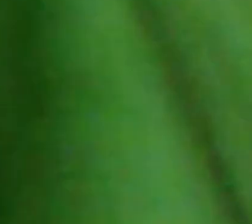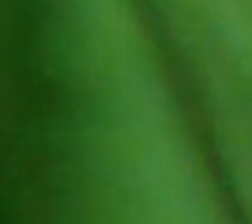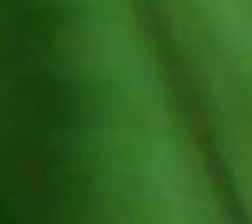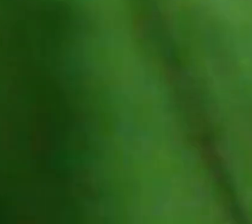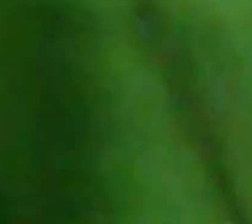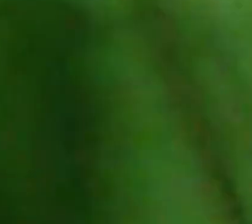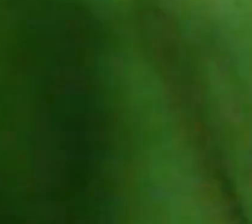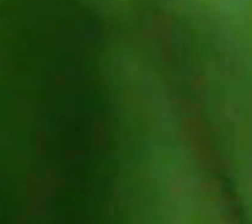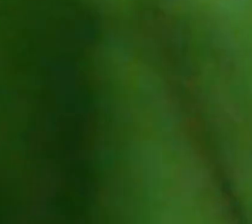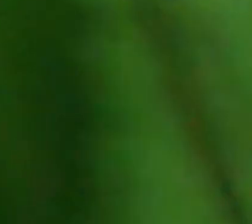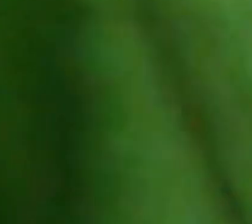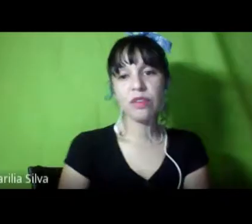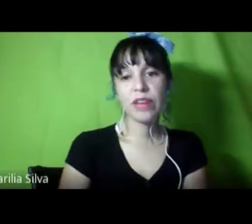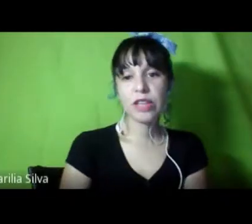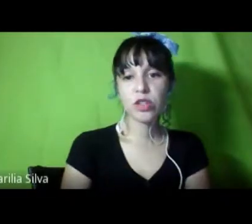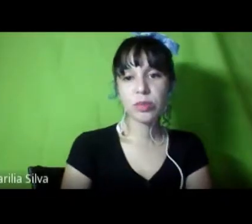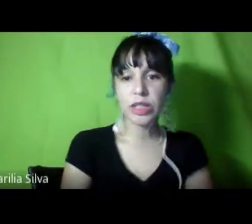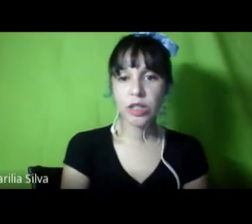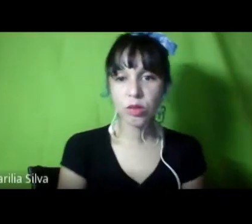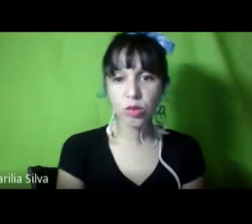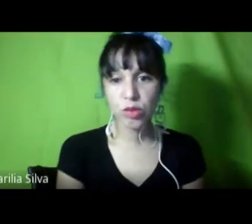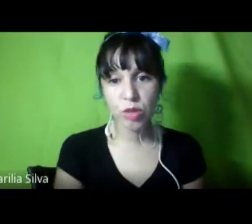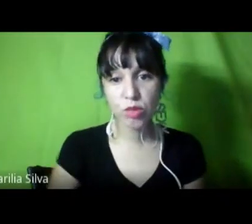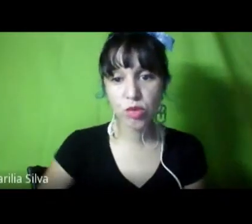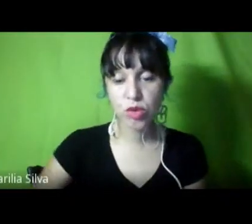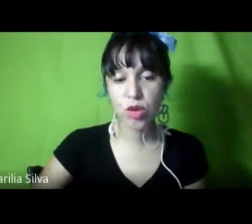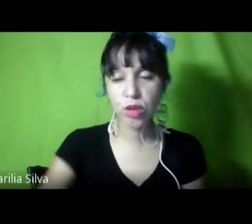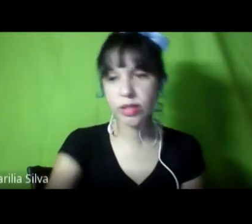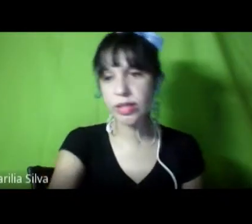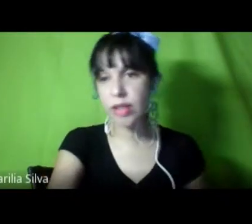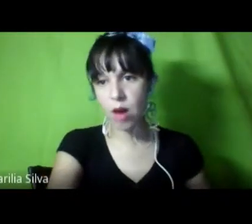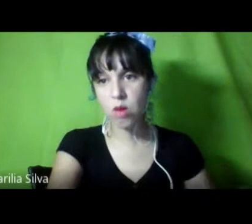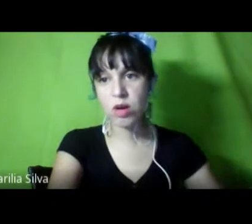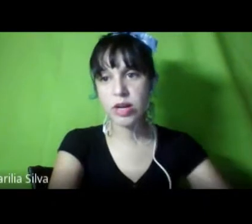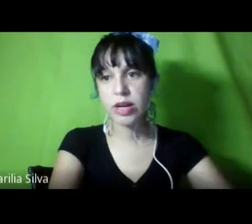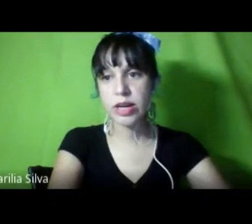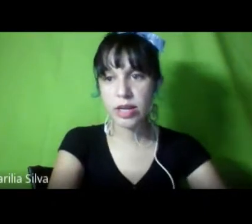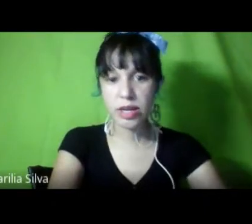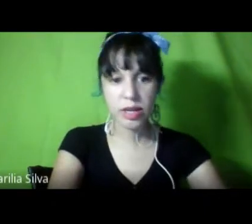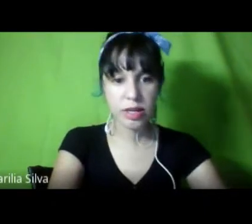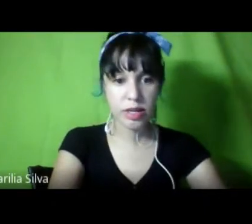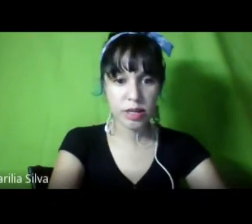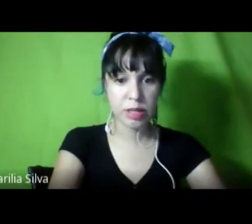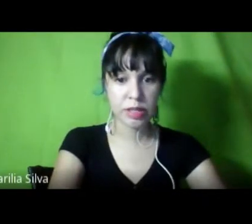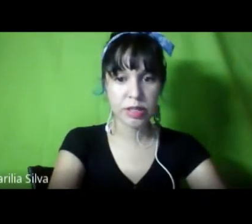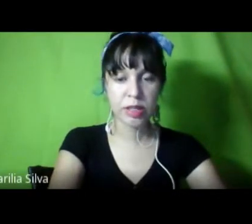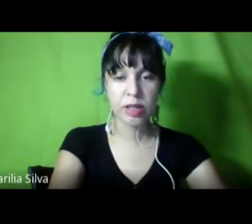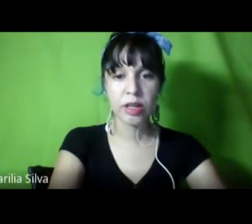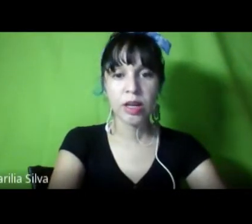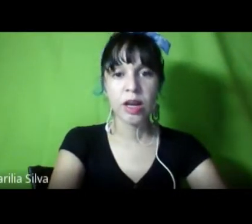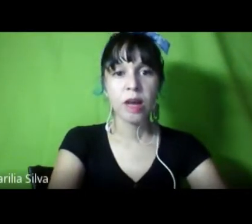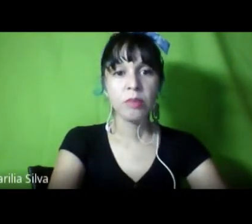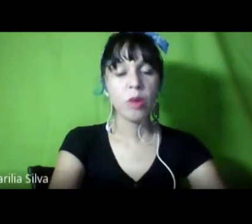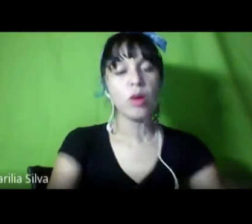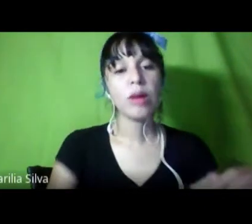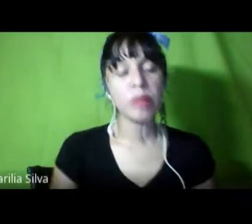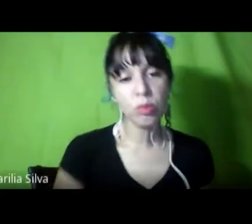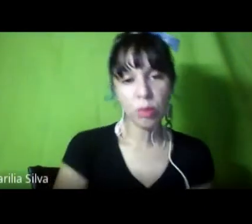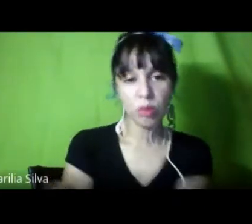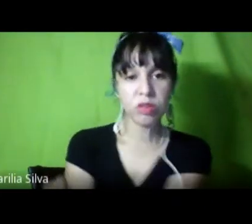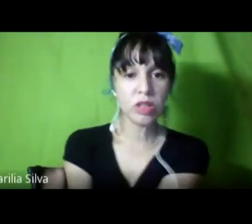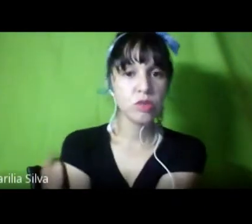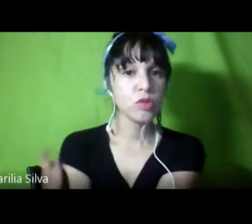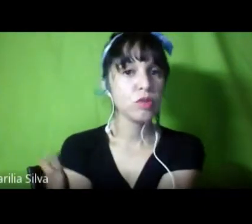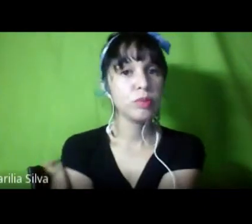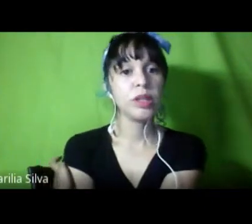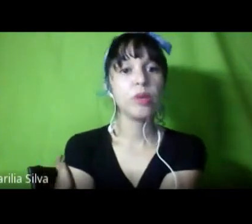Então, compartilhando, hoje a gente vai falar sobre inclusão social e Libras. Bom, abrindo um